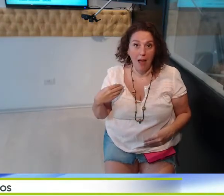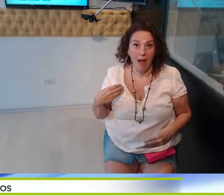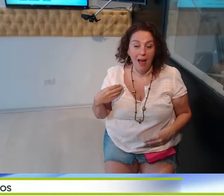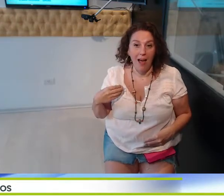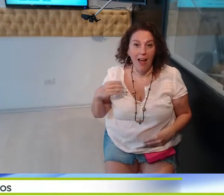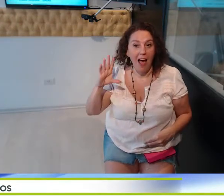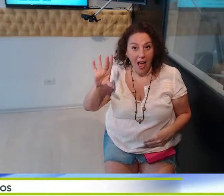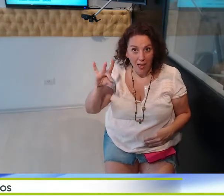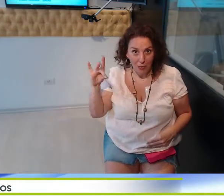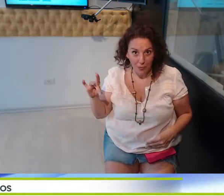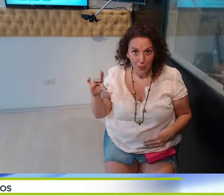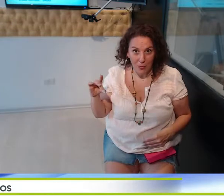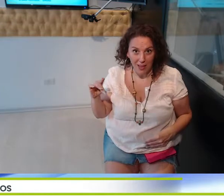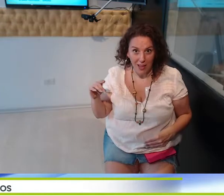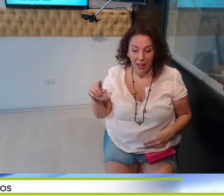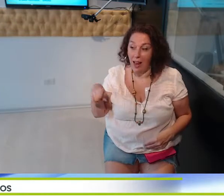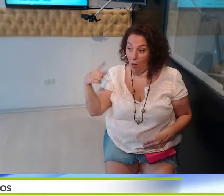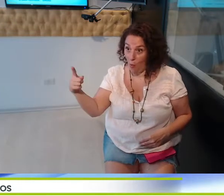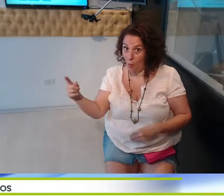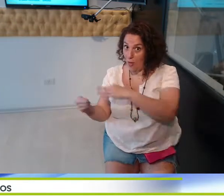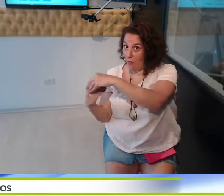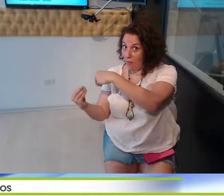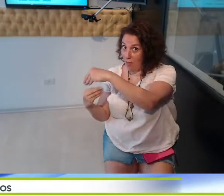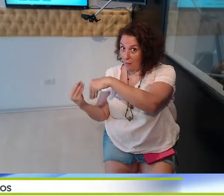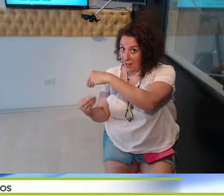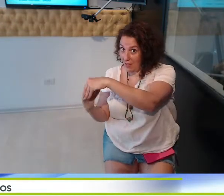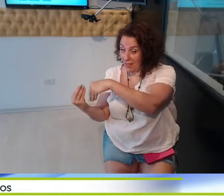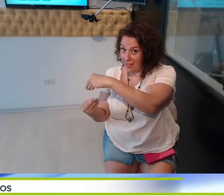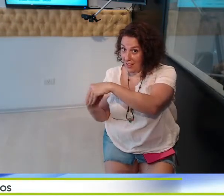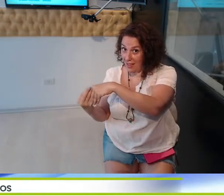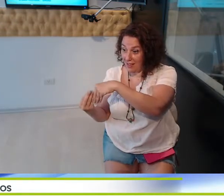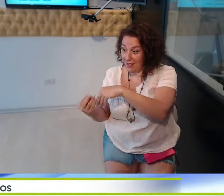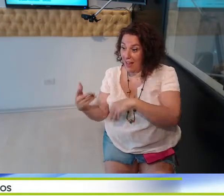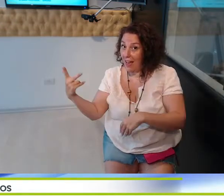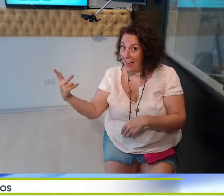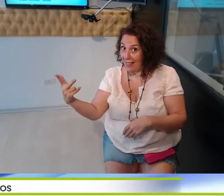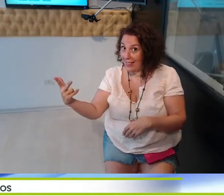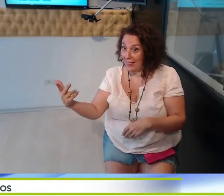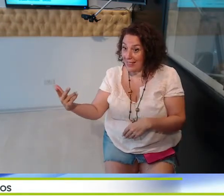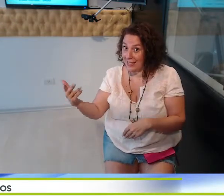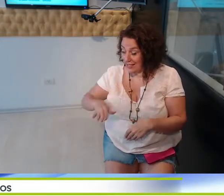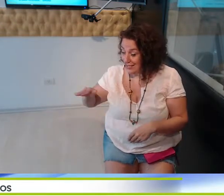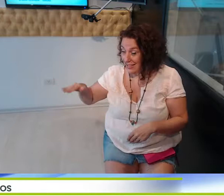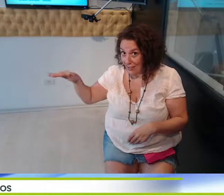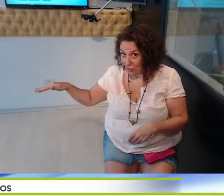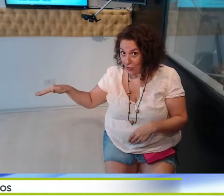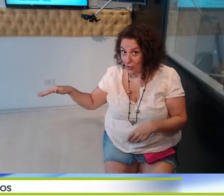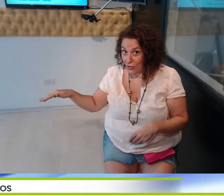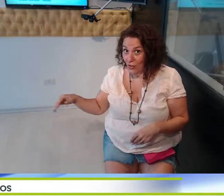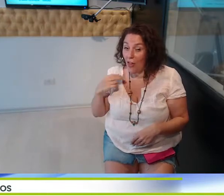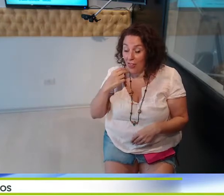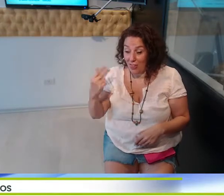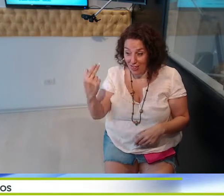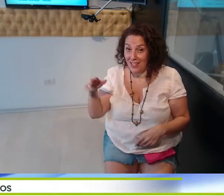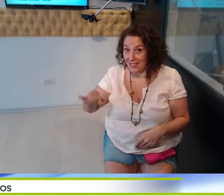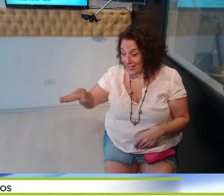Está la familia Guerrico, que el personaje, bueno, Juan D'Artés es el tío de esos tres chicos, que tiene una mucama. Sí. Tiene una ama de